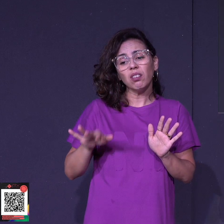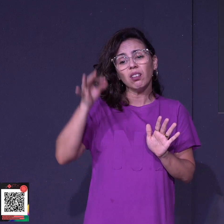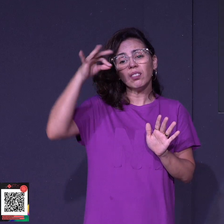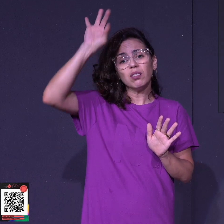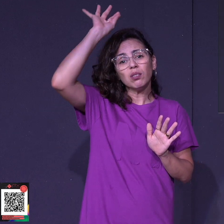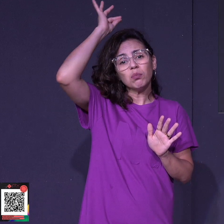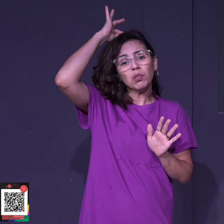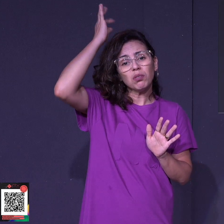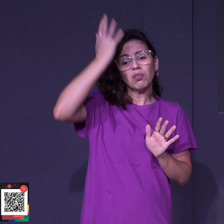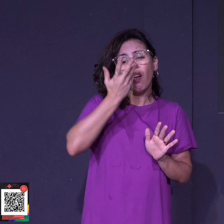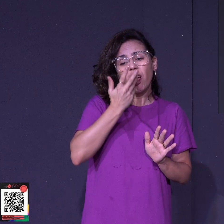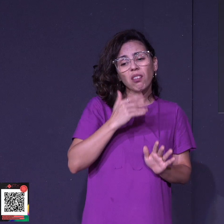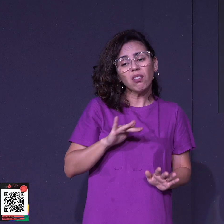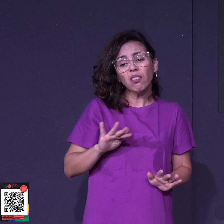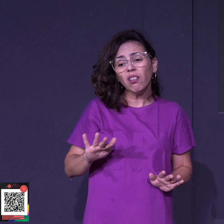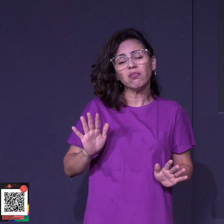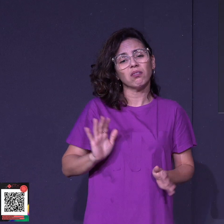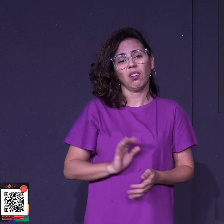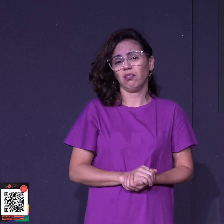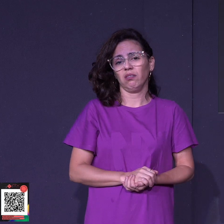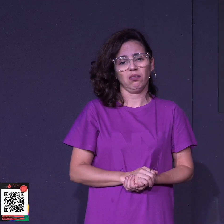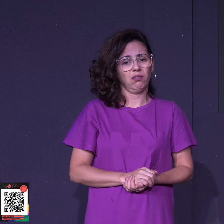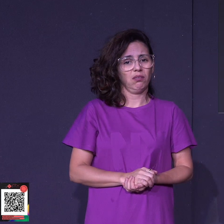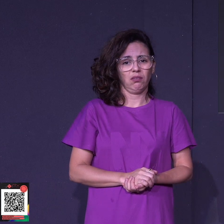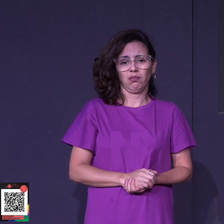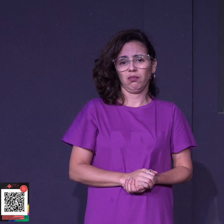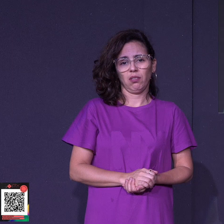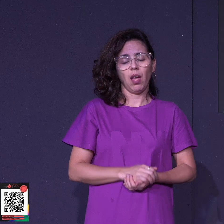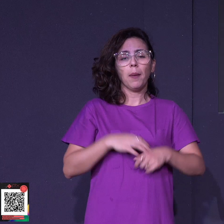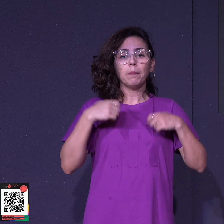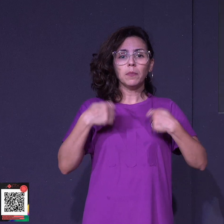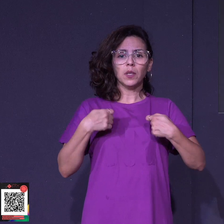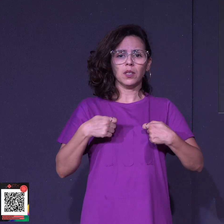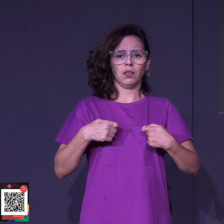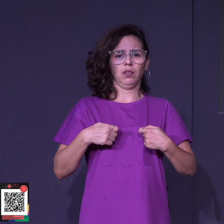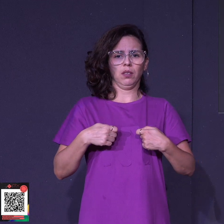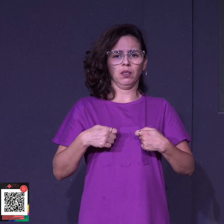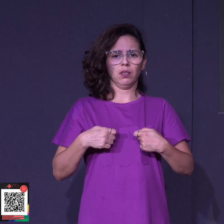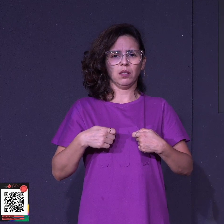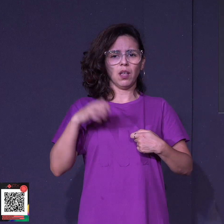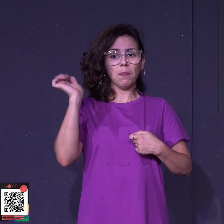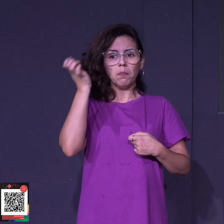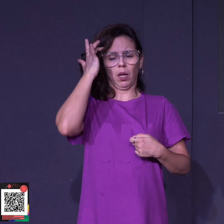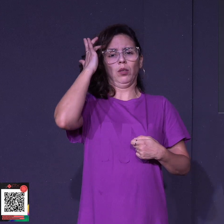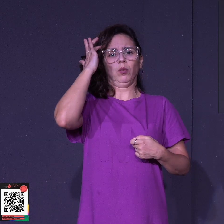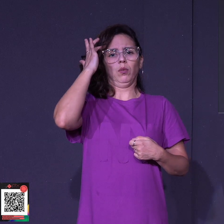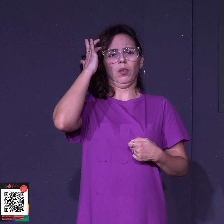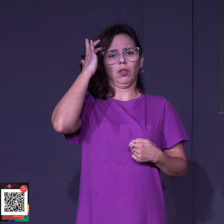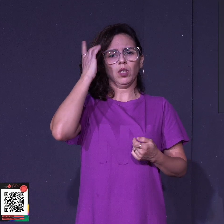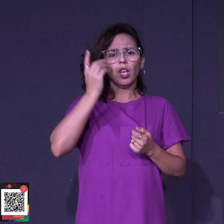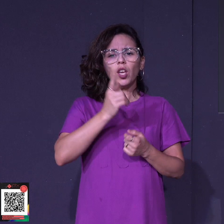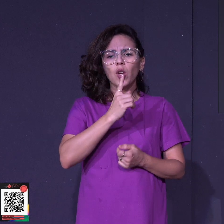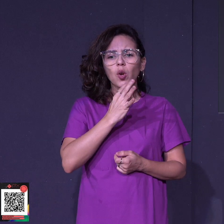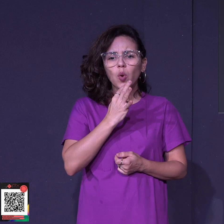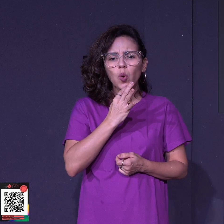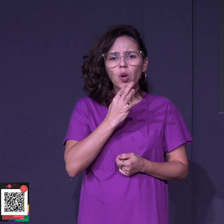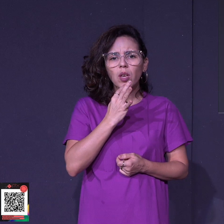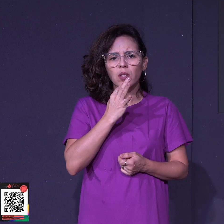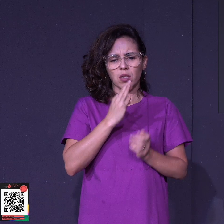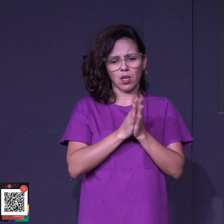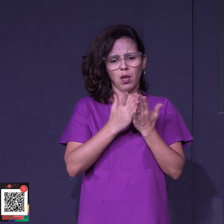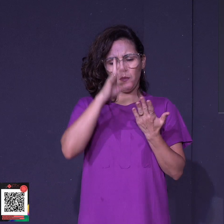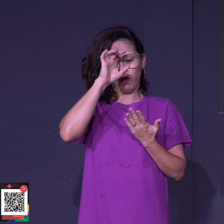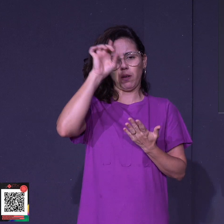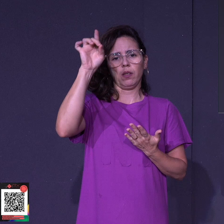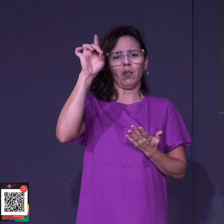Isso mostra que você é menina. Porque a ira do homem não produz a